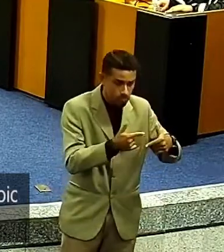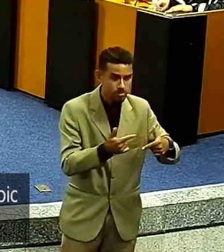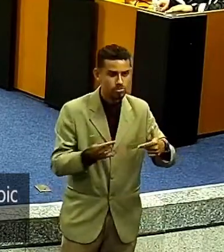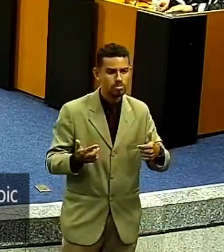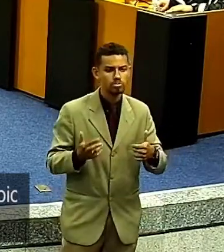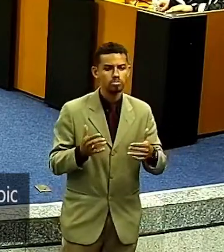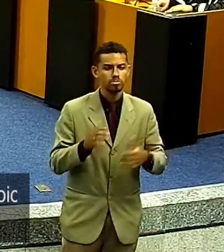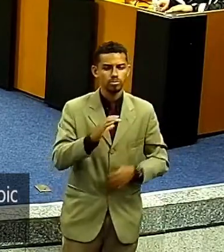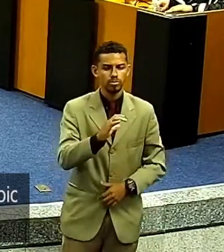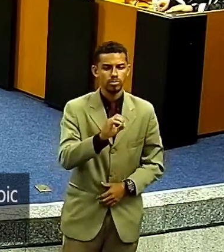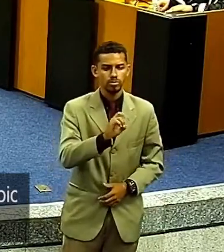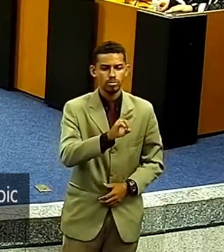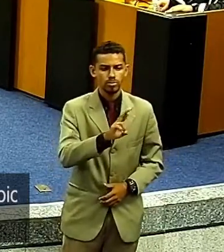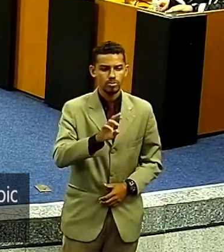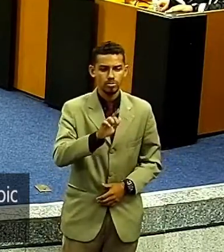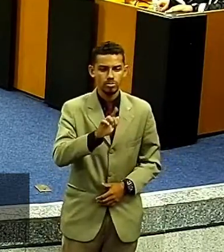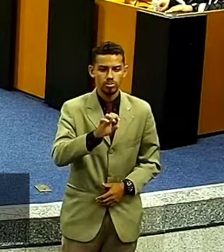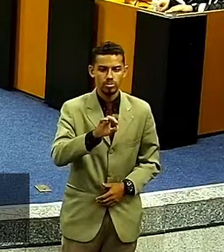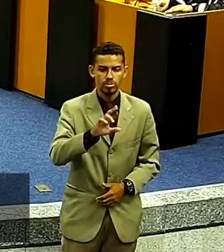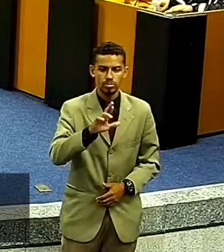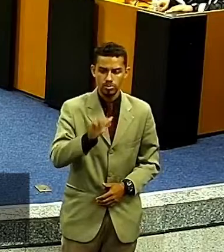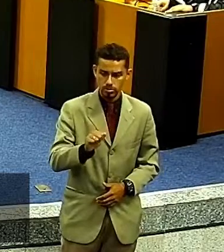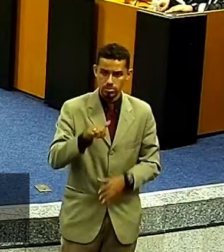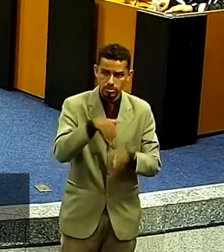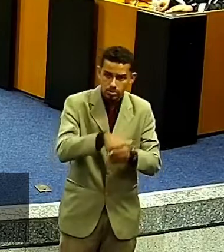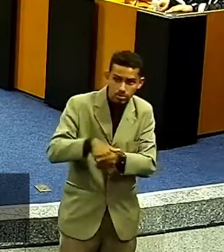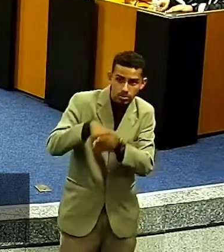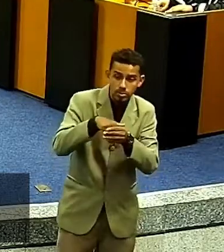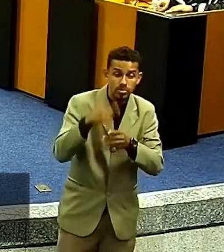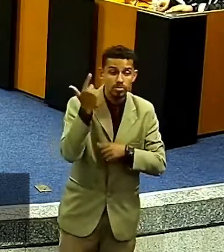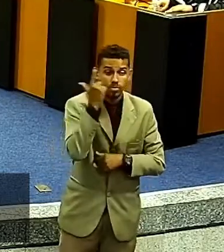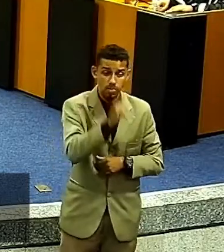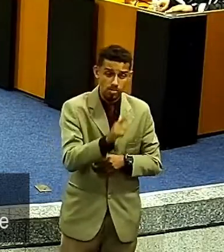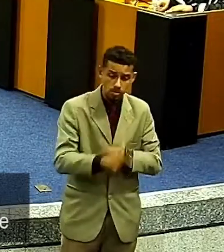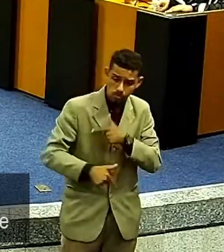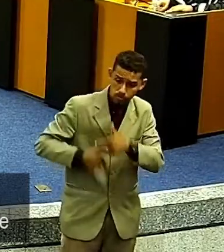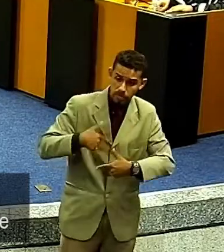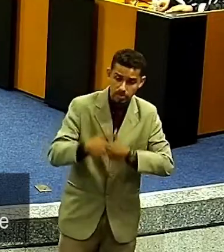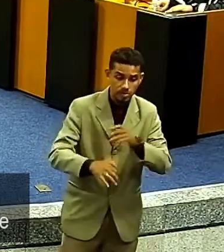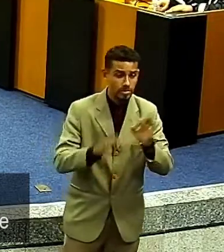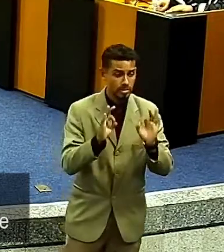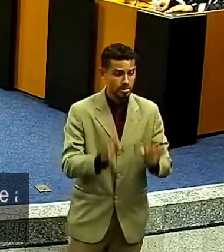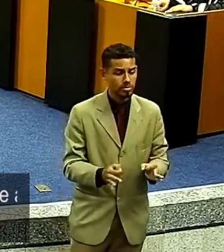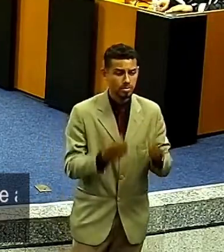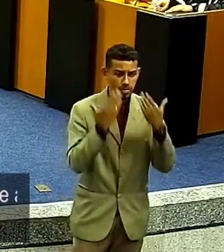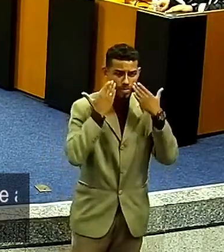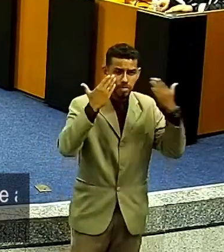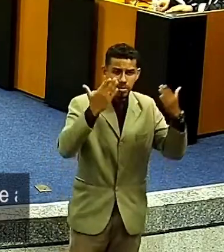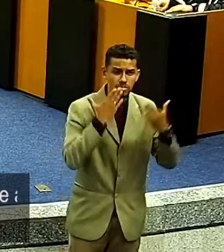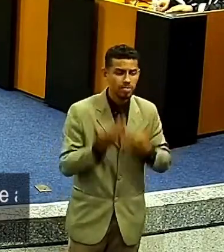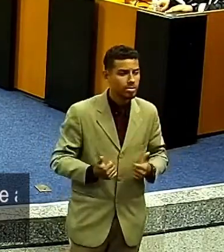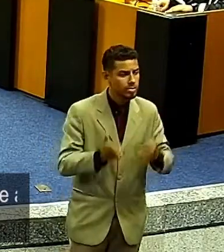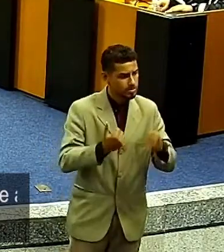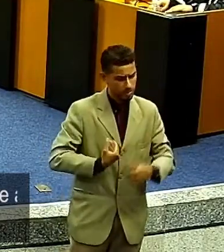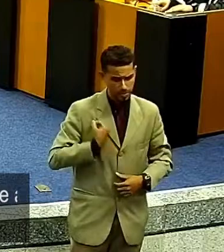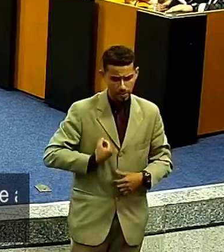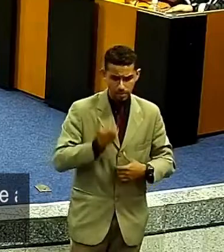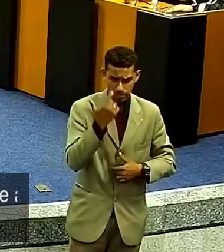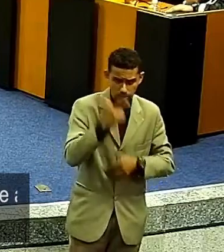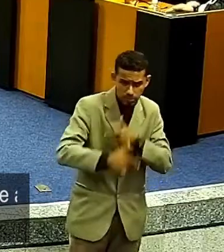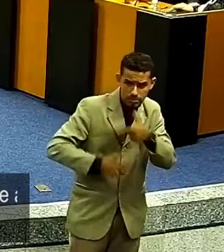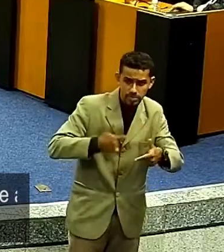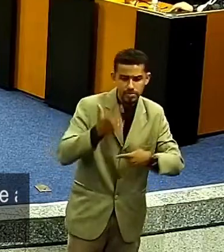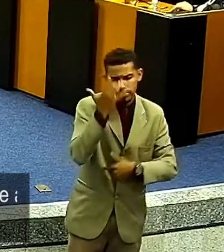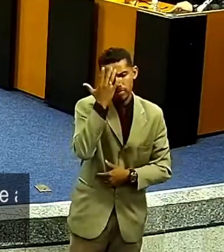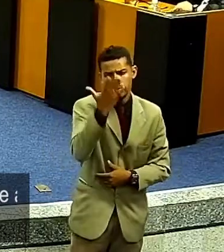eleitoral pudéssemos levar adiante ações que certamente t impactado e melhorado e facilitado a